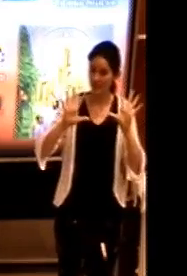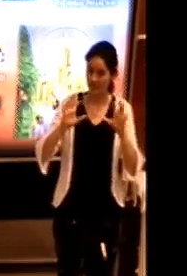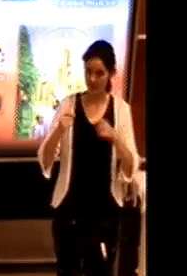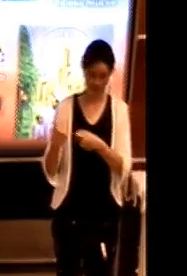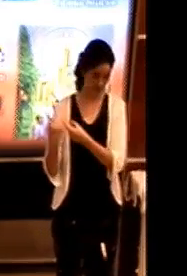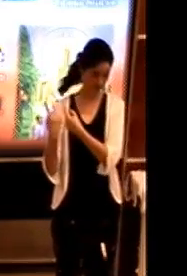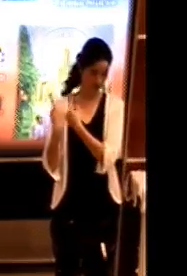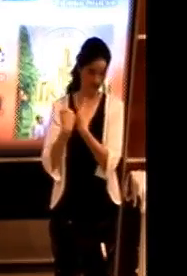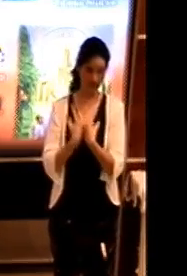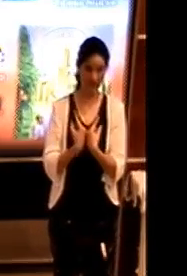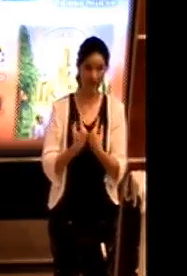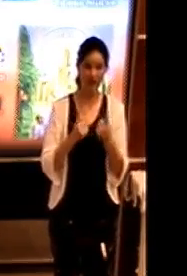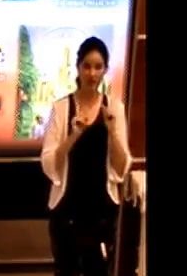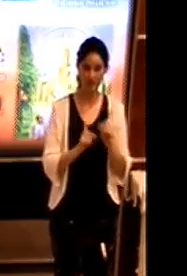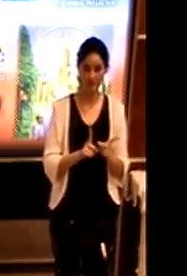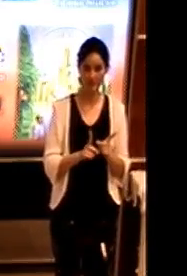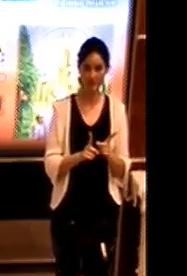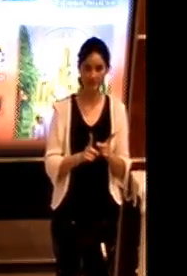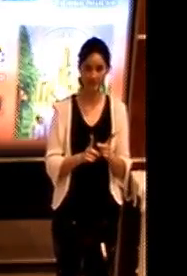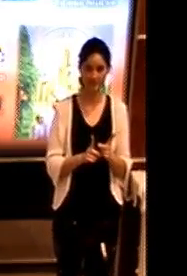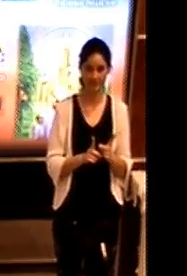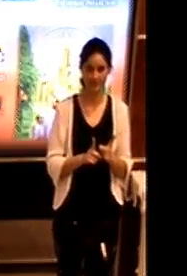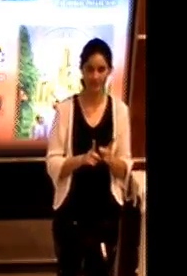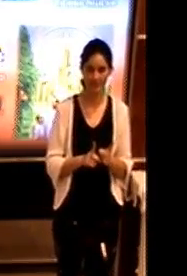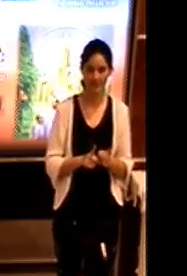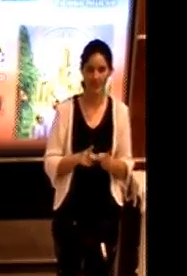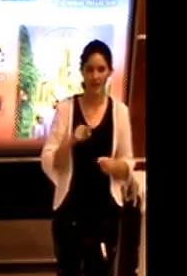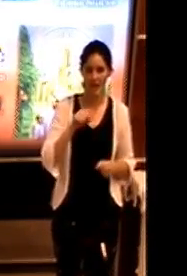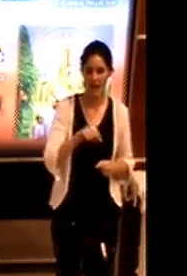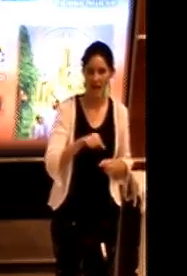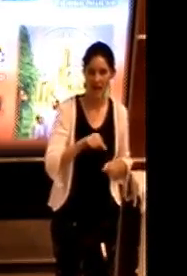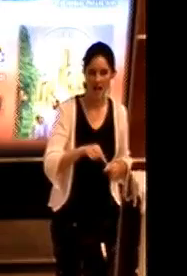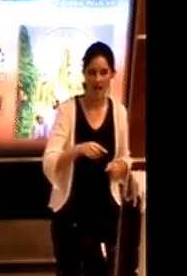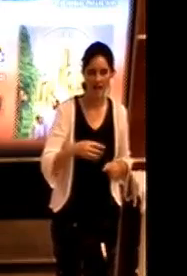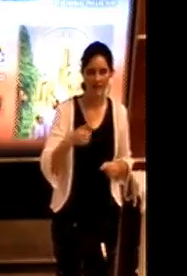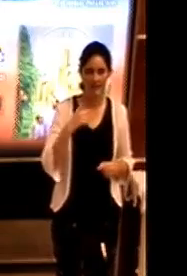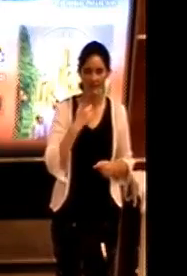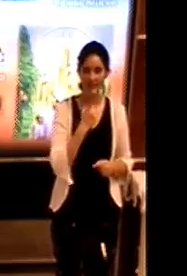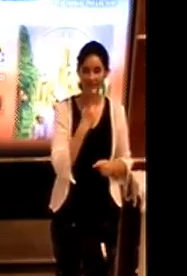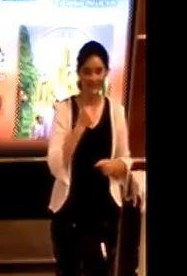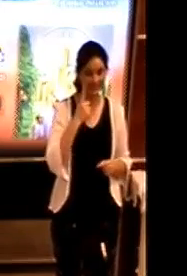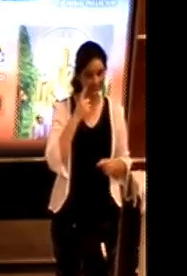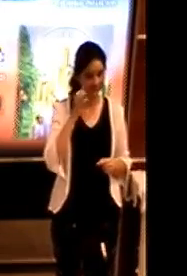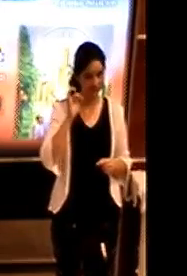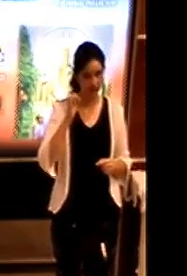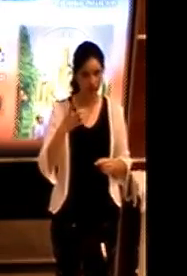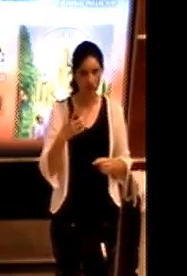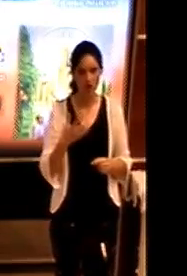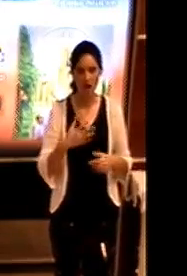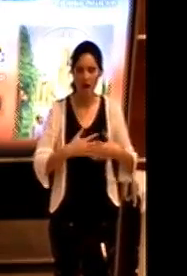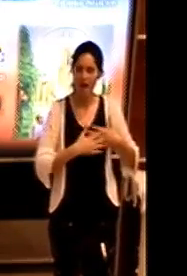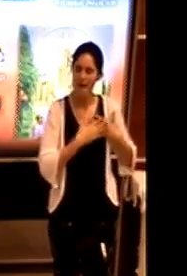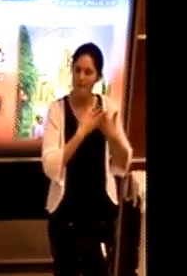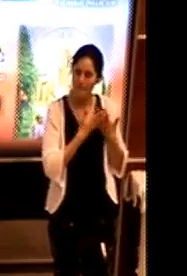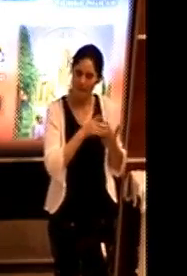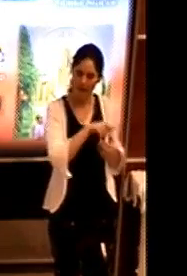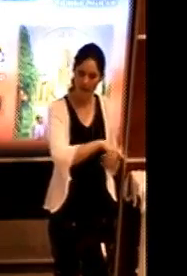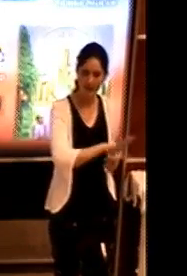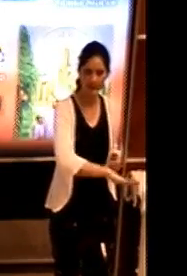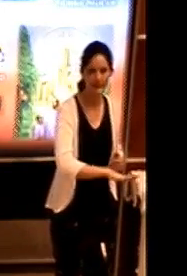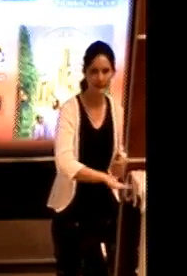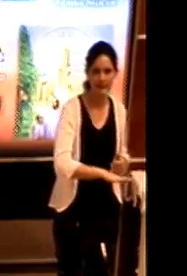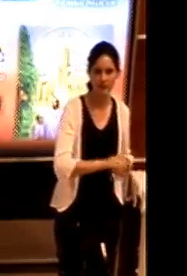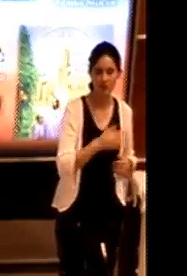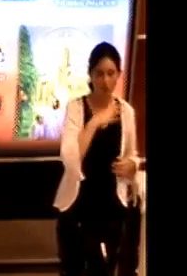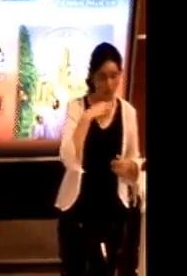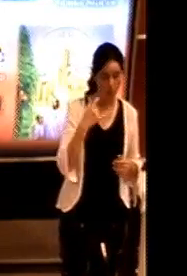regalo. Y ese tío que amaba a Juancito lo amaba mucho, por lo tanto le regaló los bombones. Pero Juancito estaba jugando